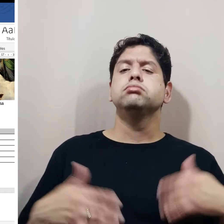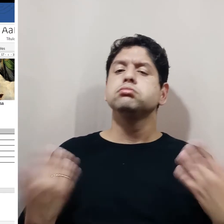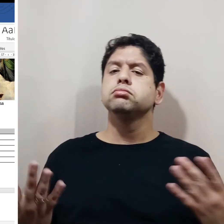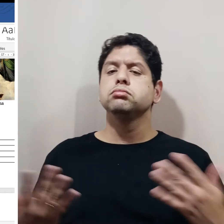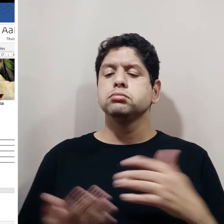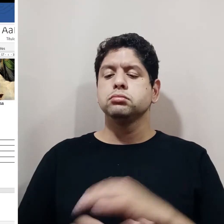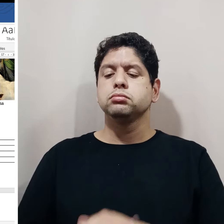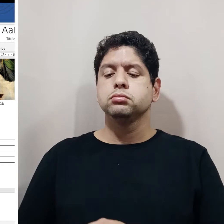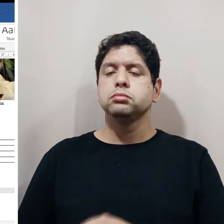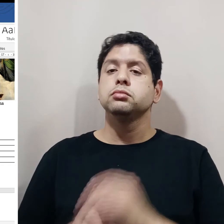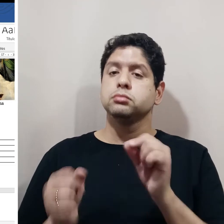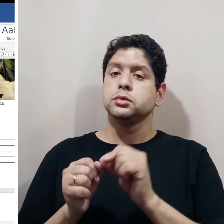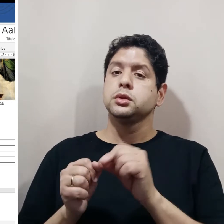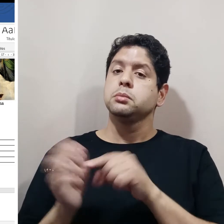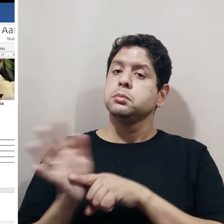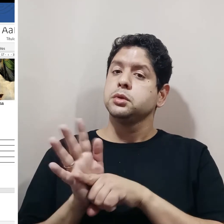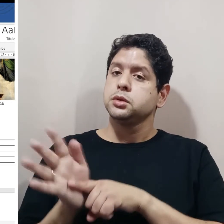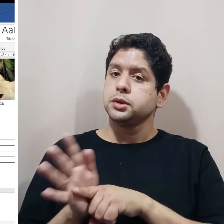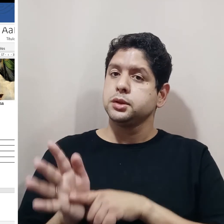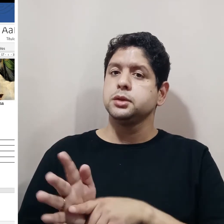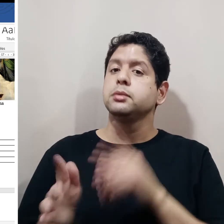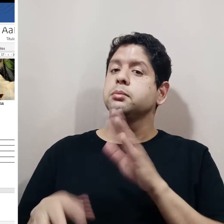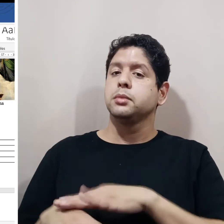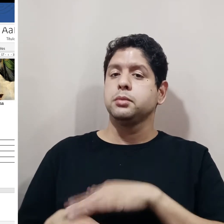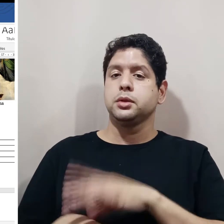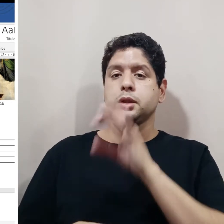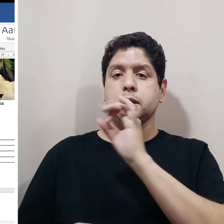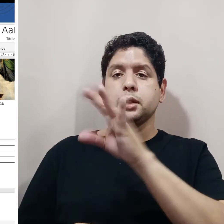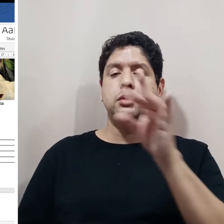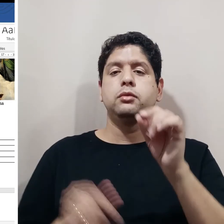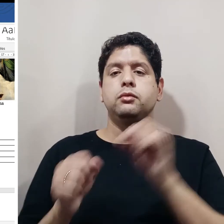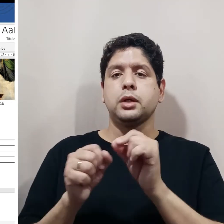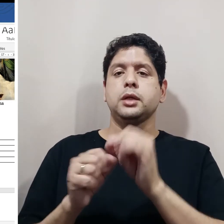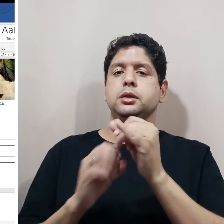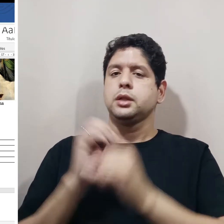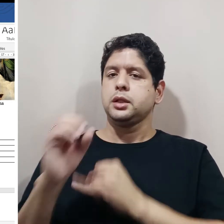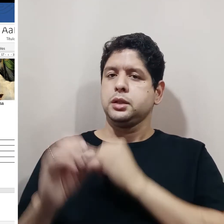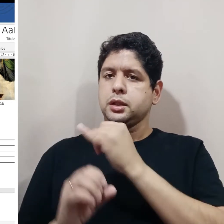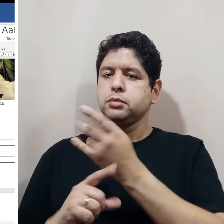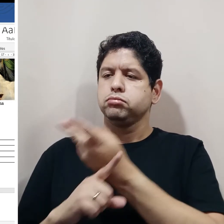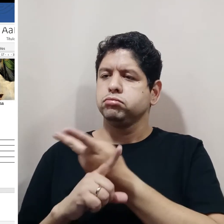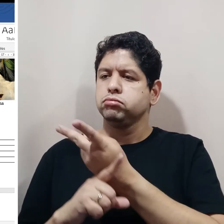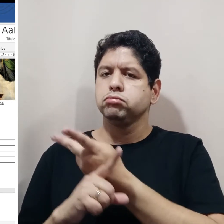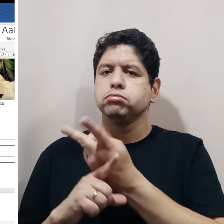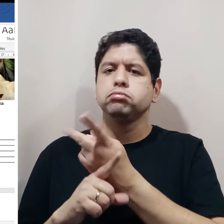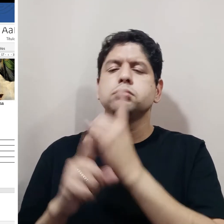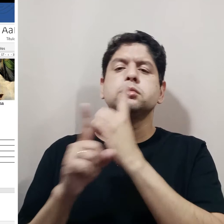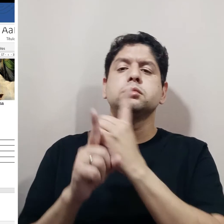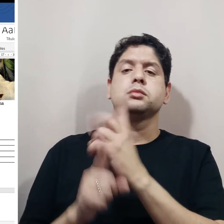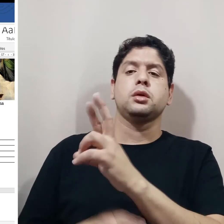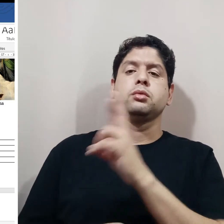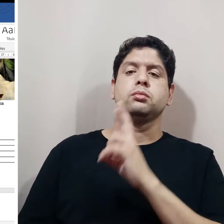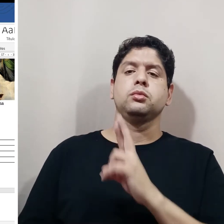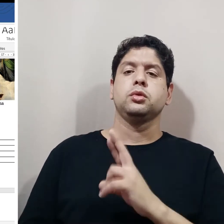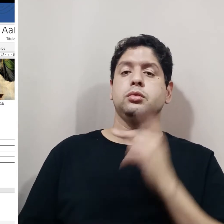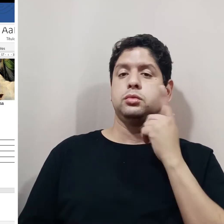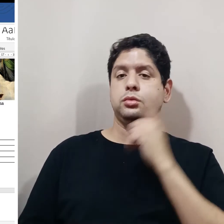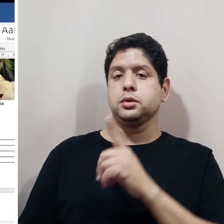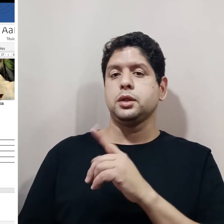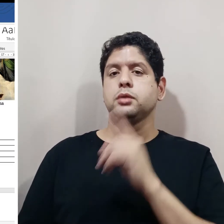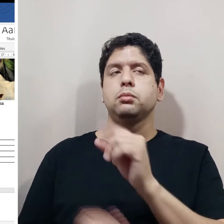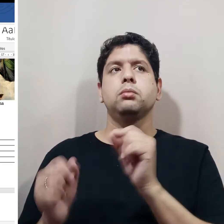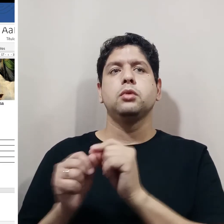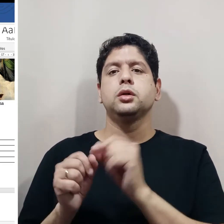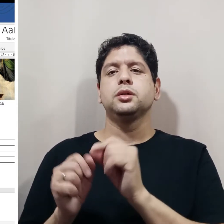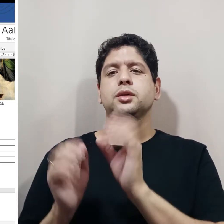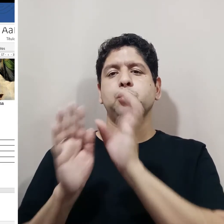quando morreu? Ah, mas eu não sei quando o Leonardo da Vinci nasceu ou morreu. Por isso, né, que eu digo da pesquisa. Então é